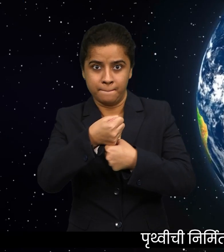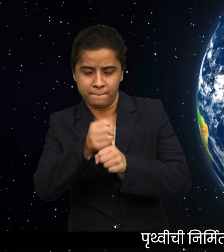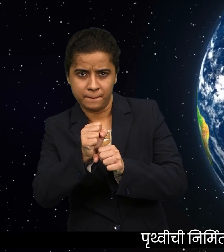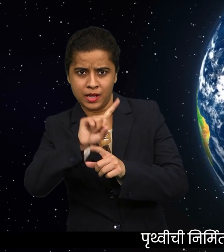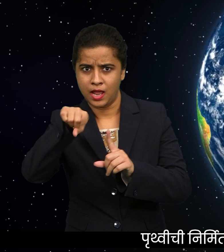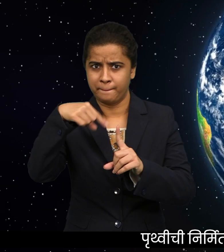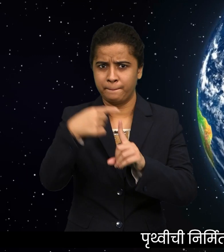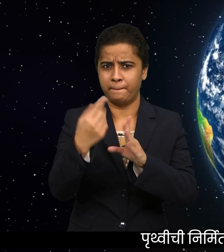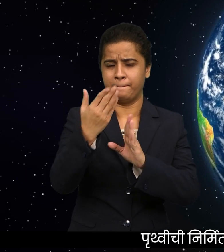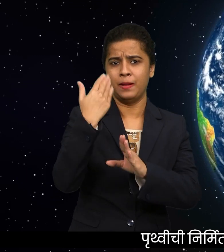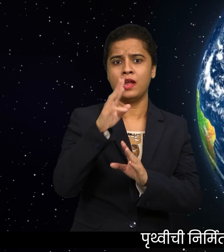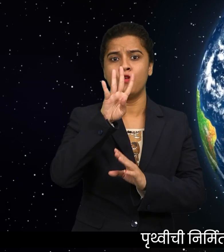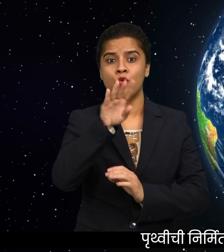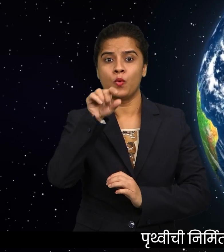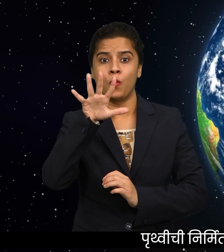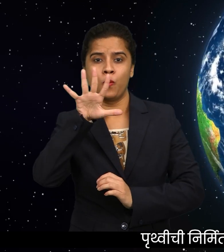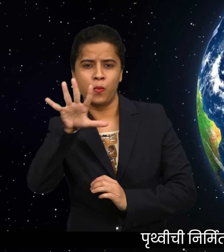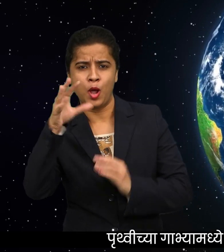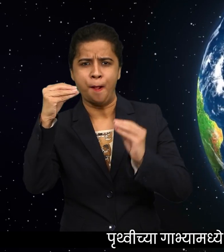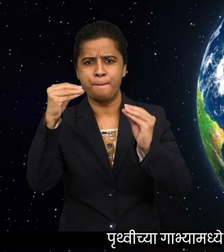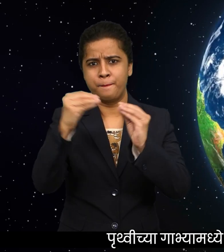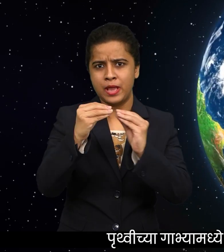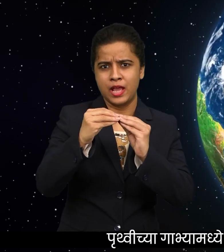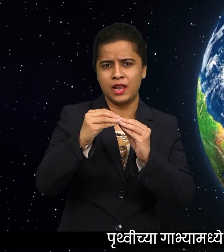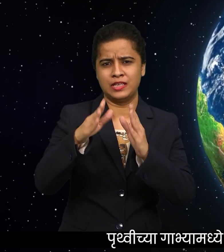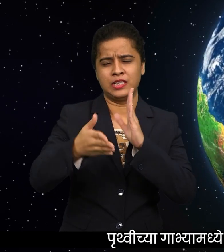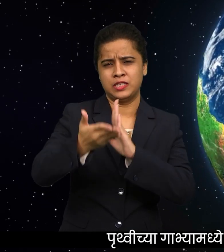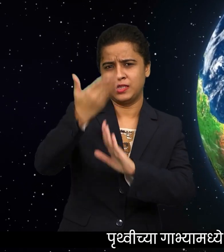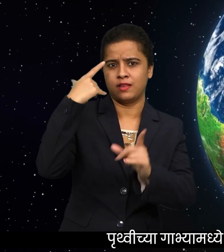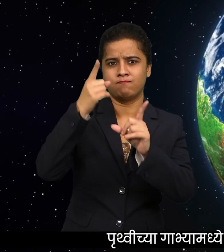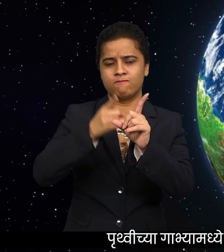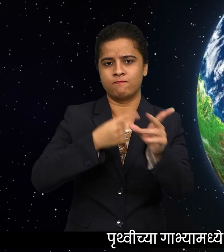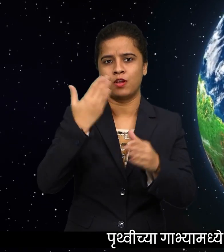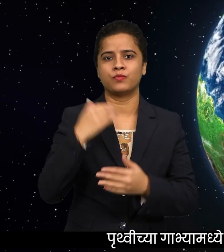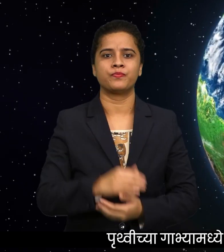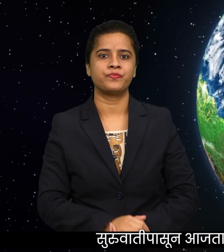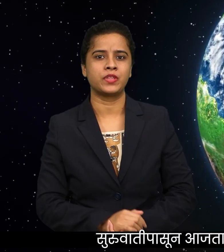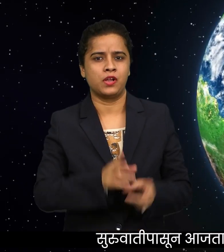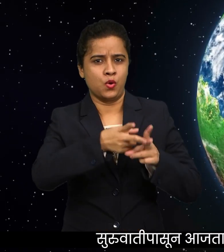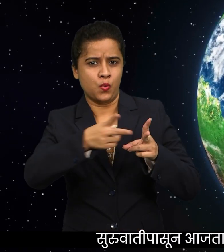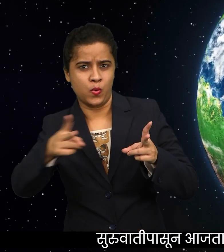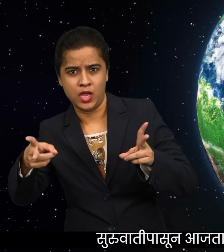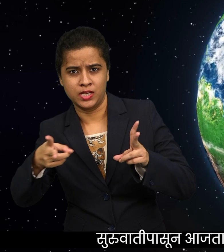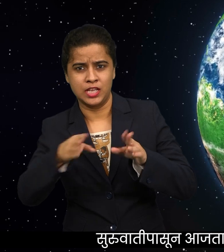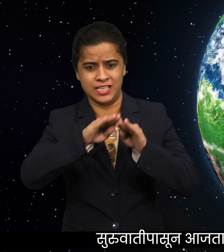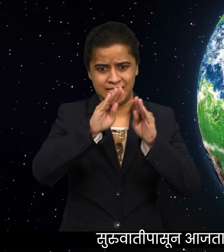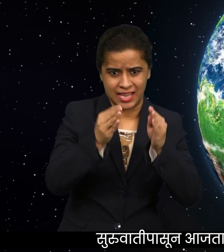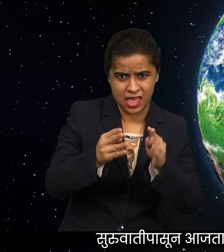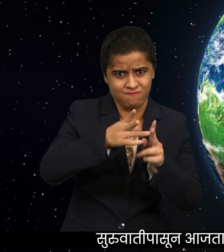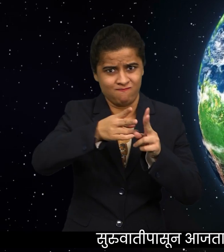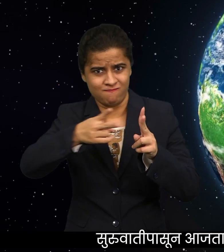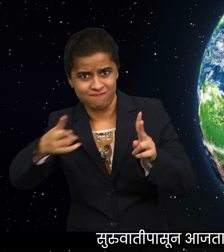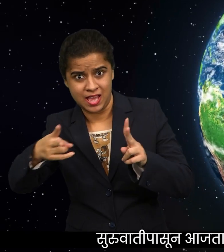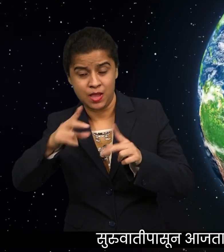निर्मिती सुमारे 4.5 अब्ज वर्षांपूर्वी झाली. पृथ्वीच्या गाभ्यामध्ये आणि त्याच्या सभोवतालच्या परिसरात सुरुवातीपासूनच आज